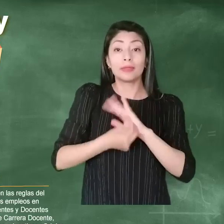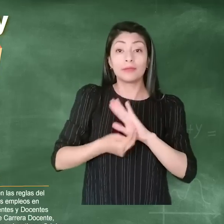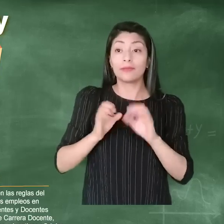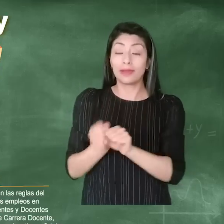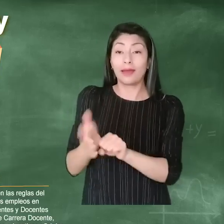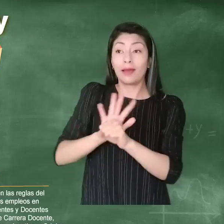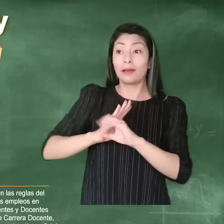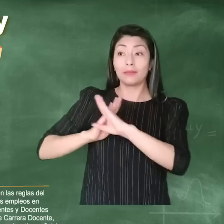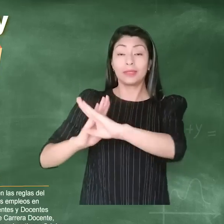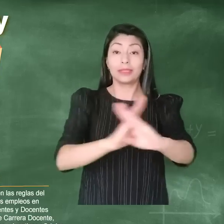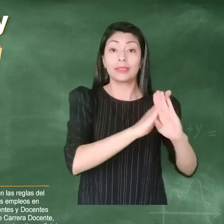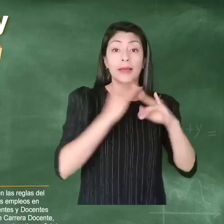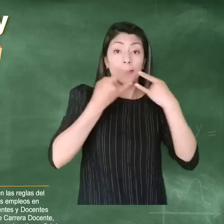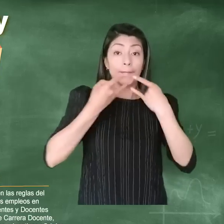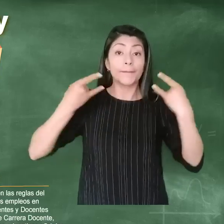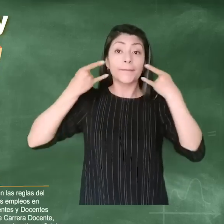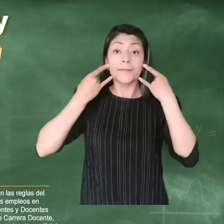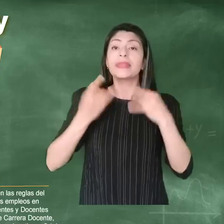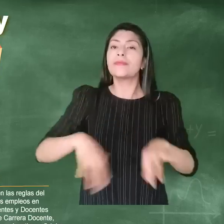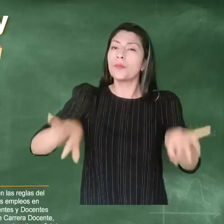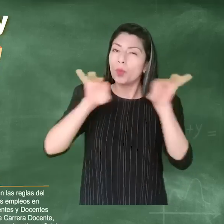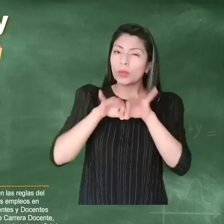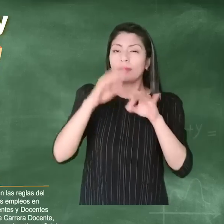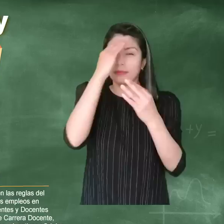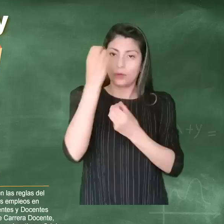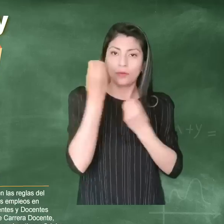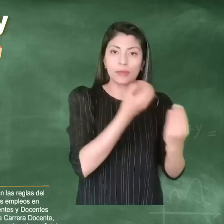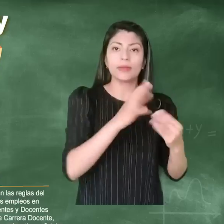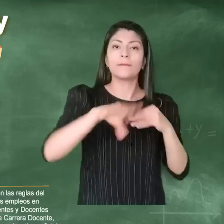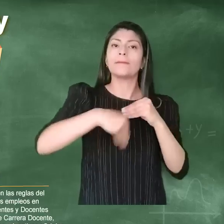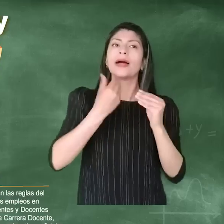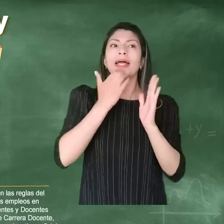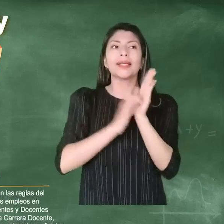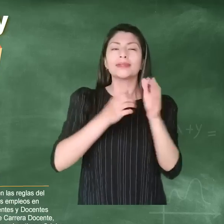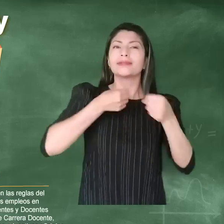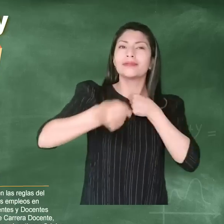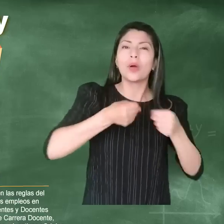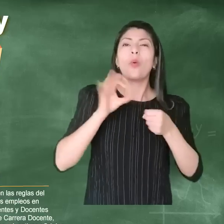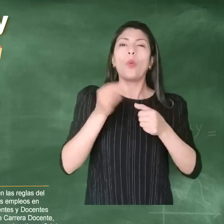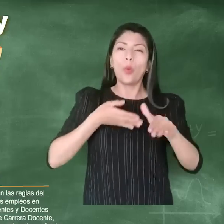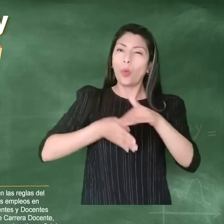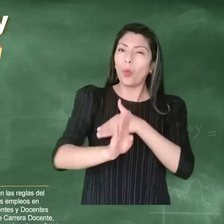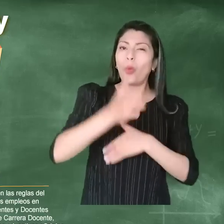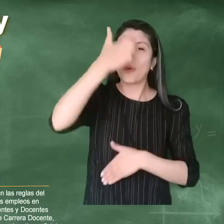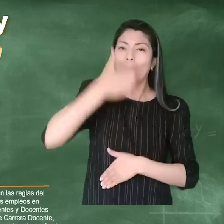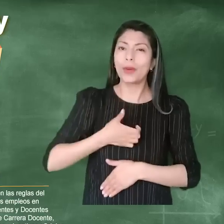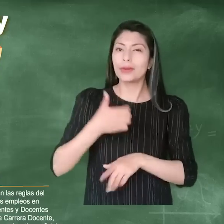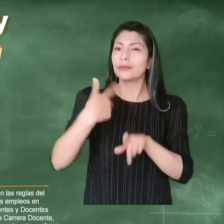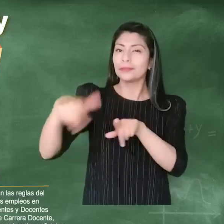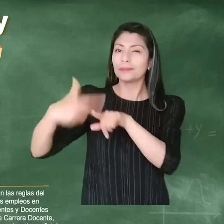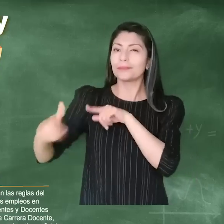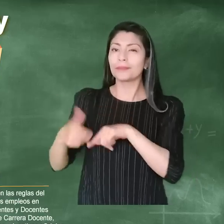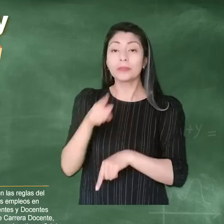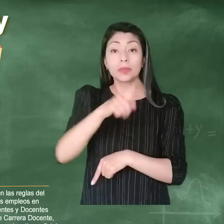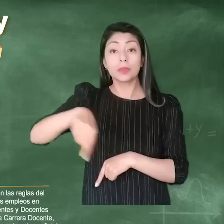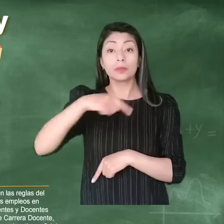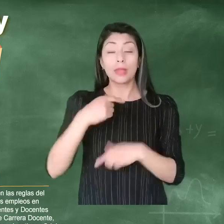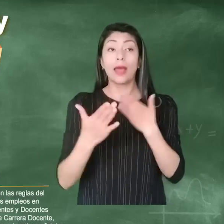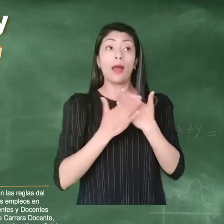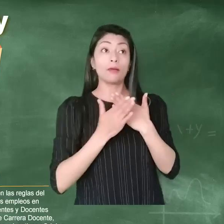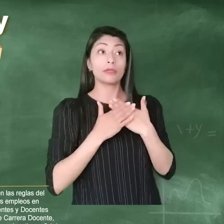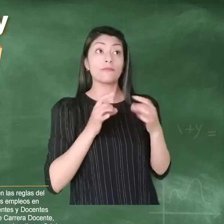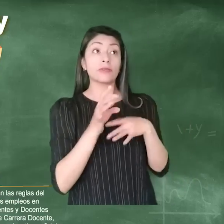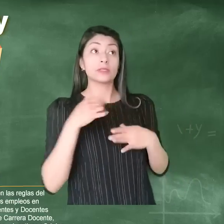encuentren vigentes a la fecha de presentación de las pruebas escritas, prueba de entrevista y acceso a pruebas, los